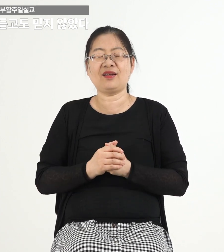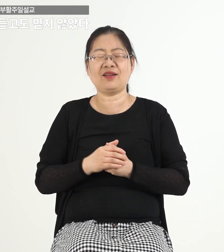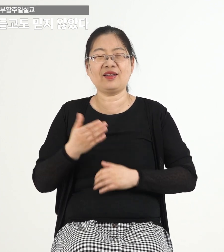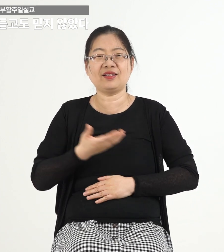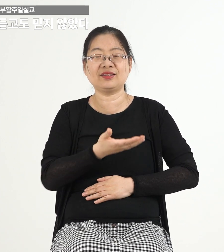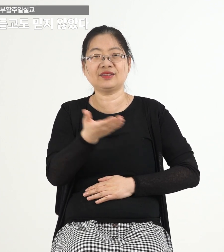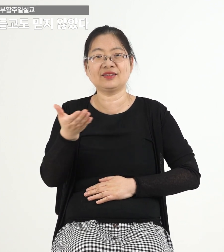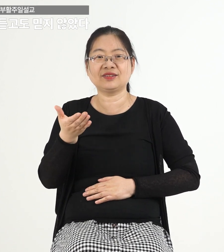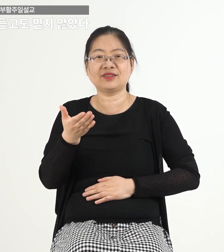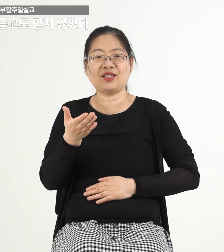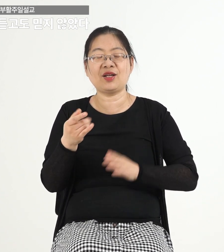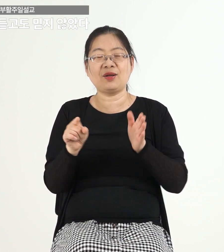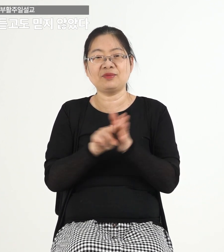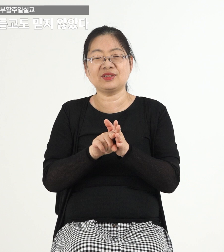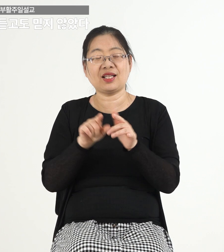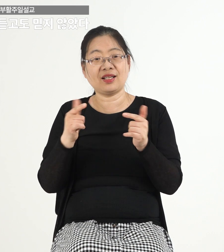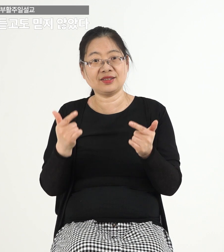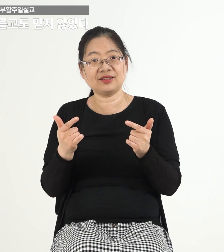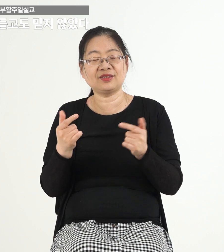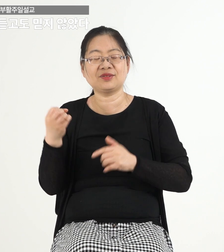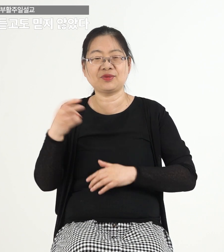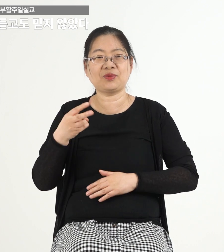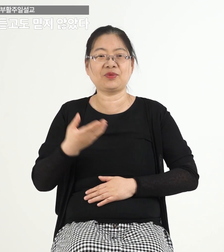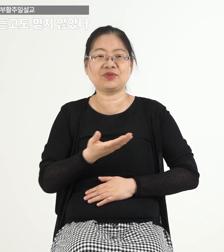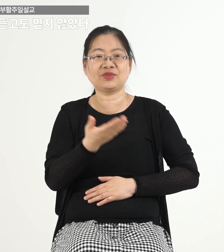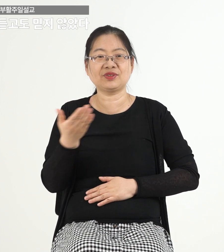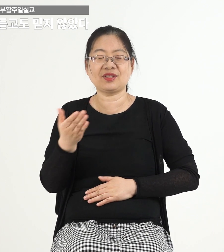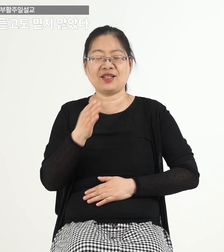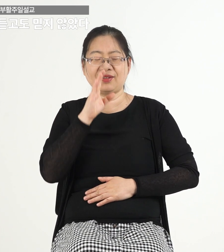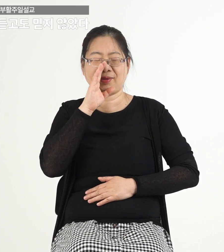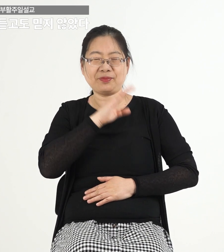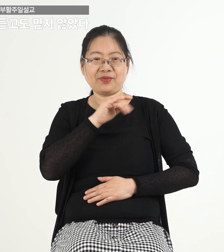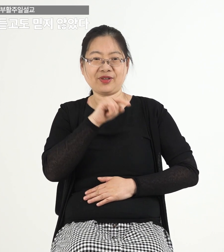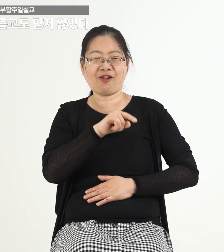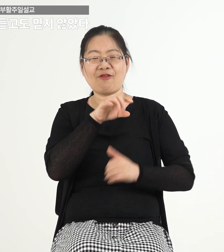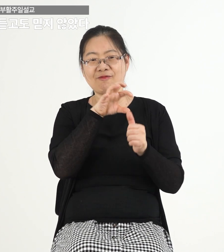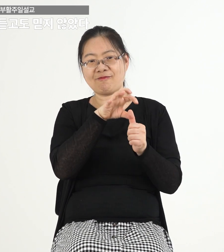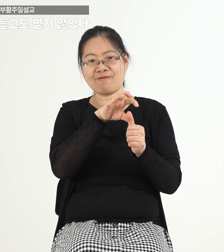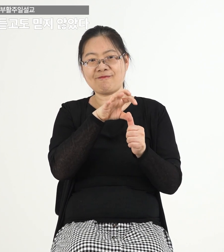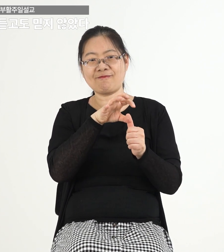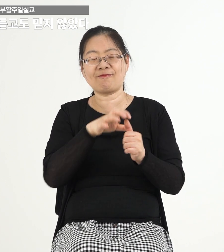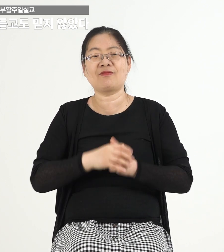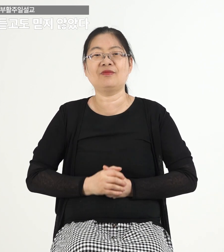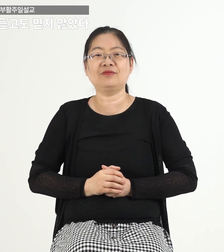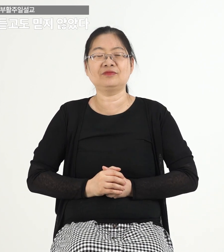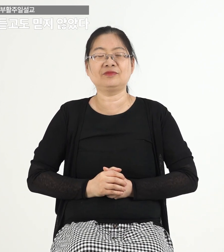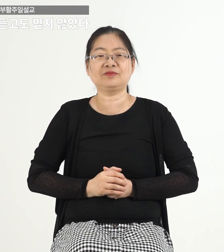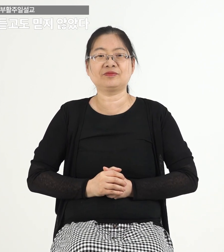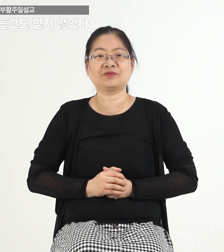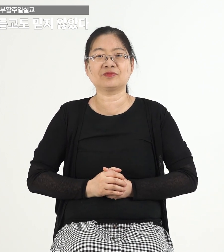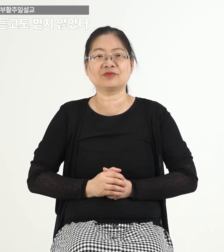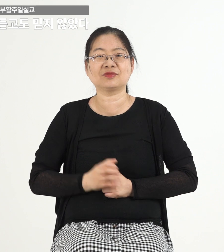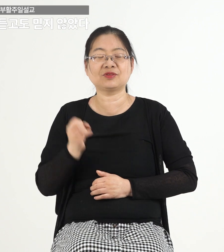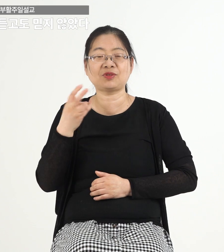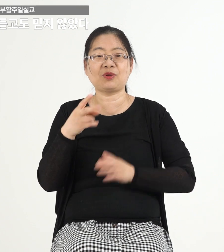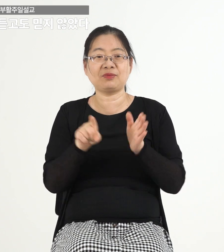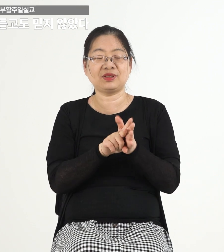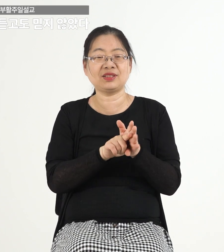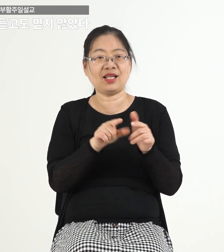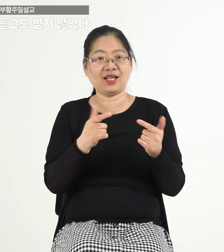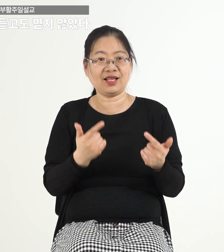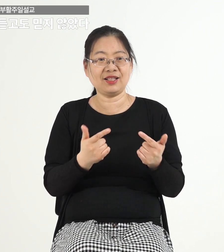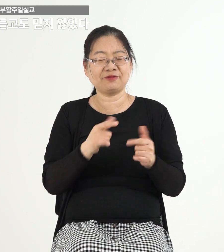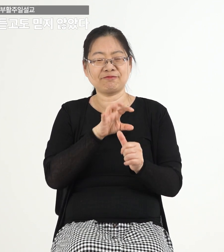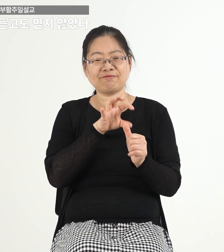그들의 불신과 그들의 완악함을 꾸짖었습니다. 그리고 믿지